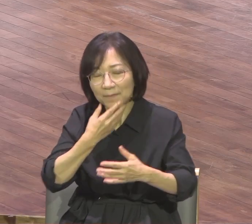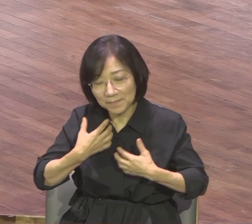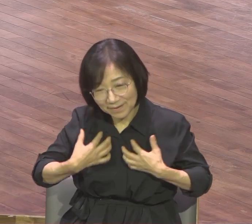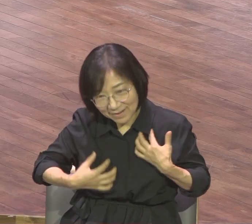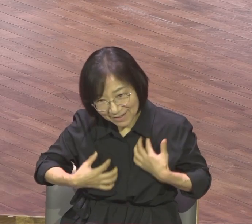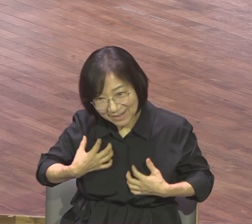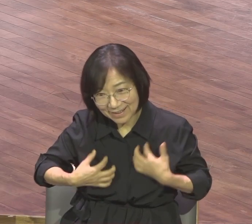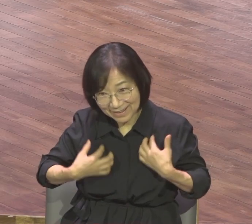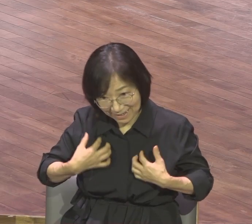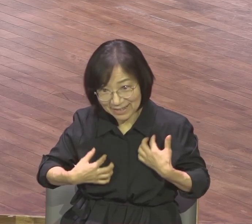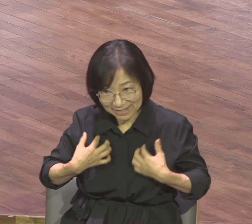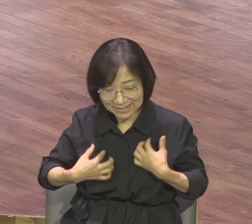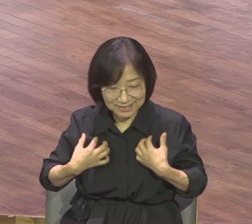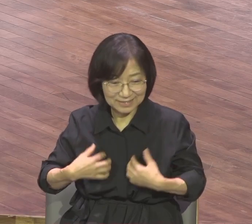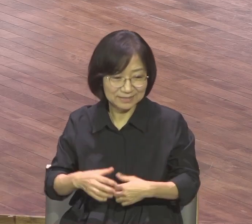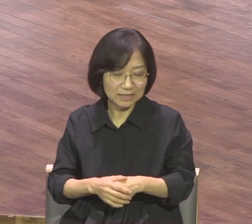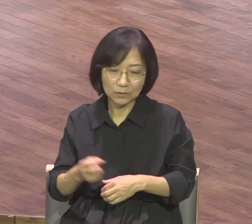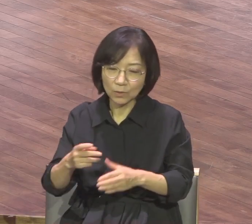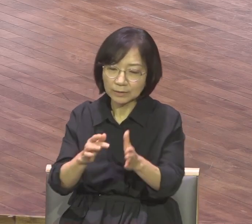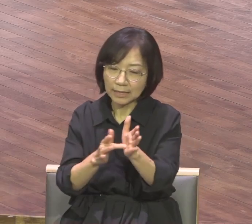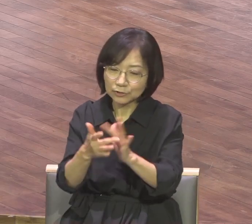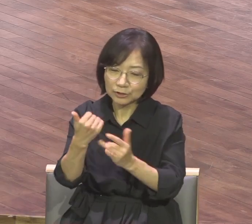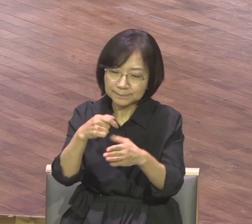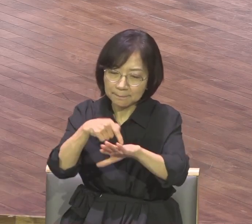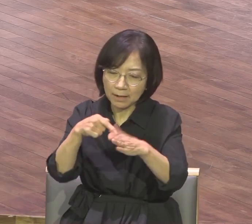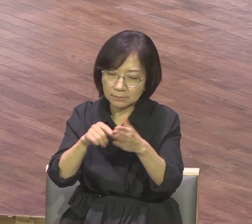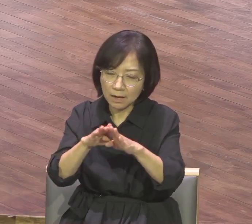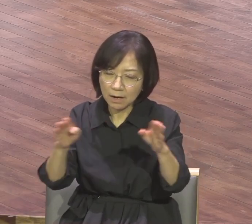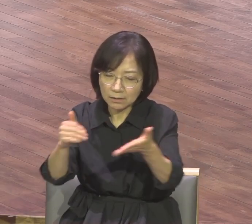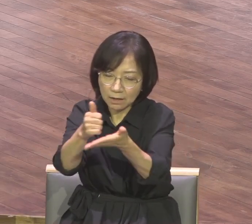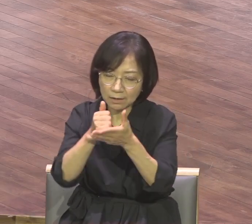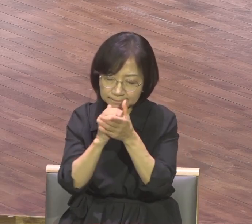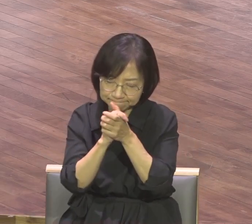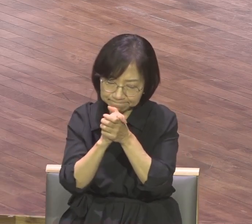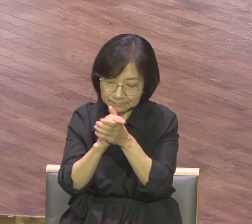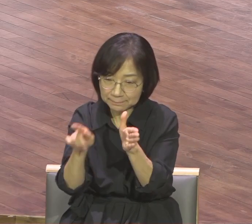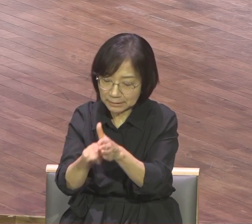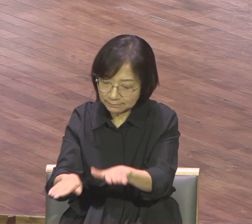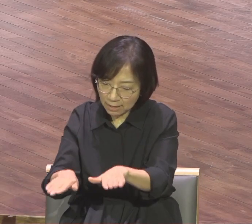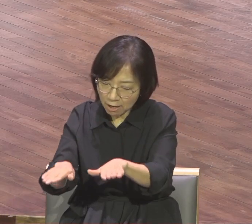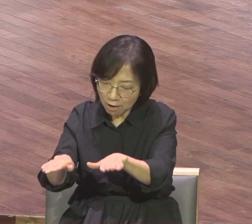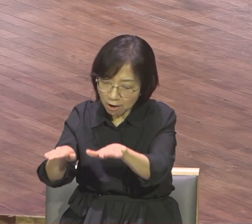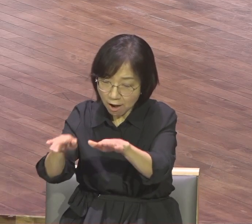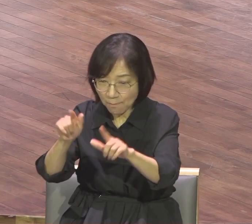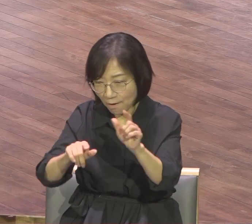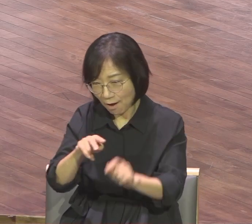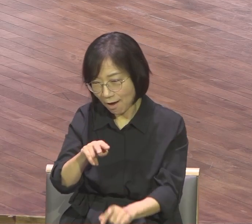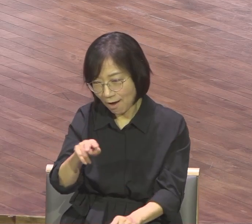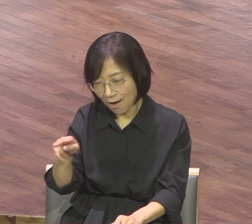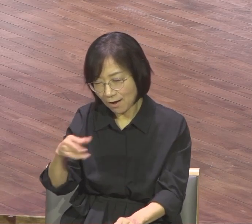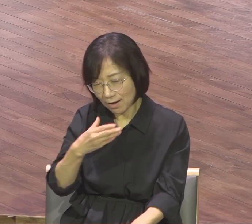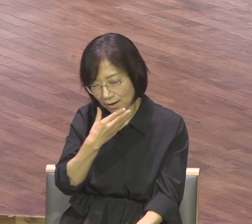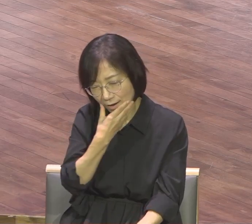사람이 바뀌는 모습 보면서 영접하는 모습 보면서 그 잘하는 모습 보면서 너무 행복해서